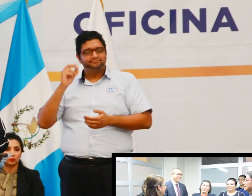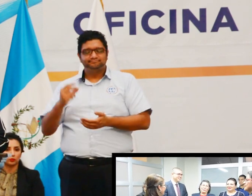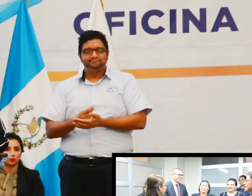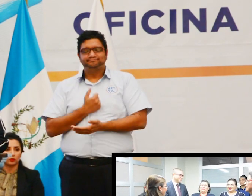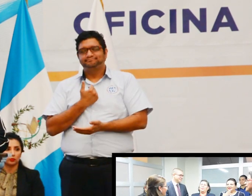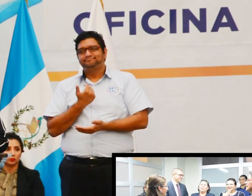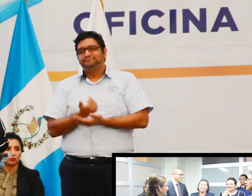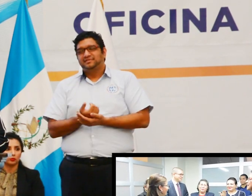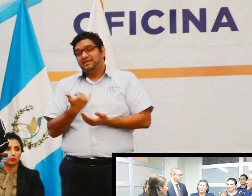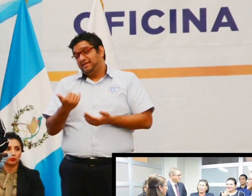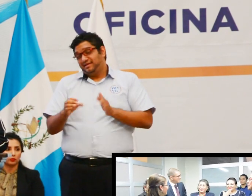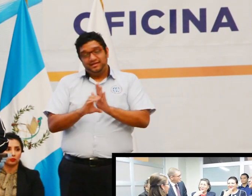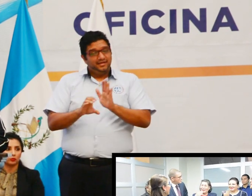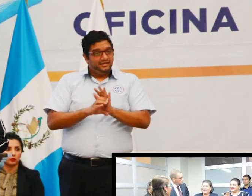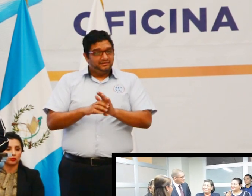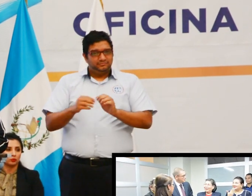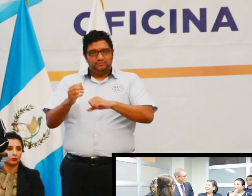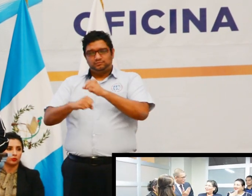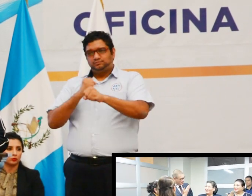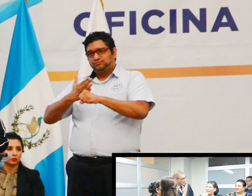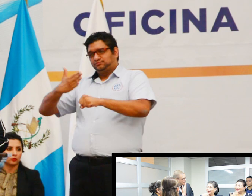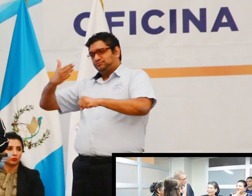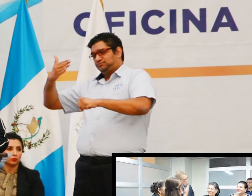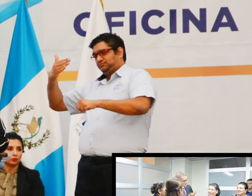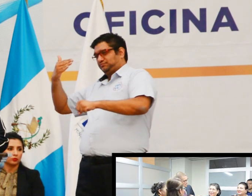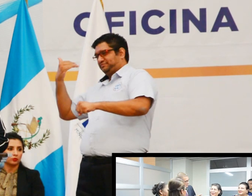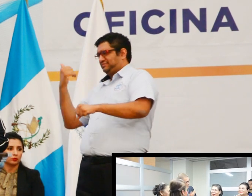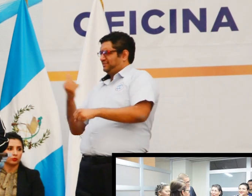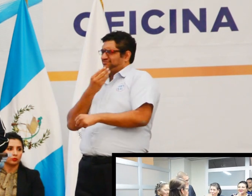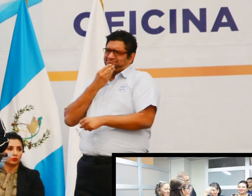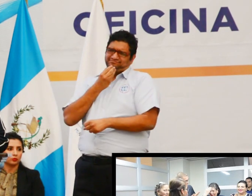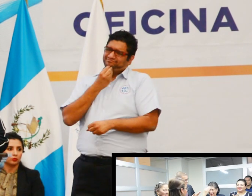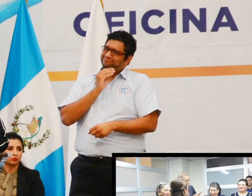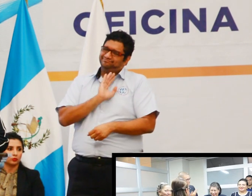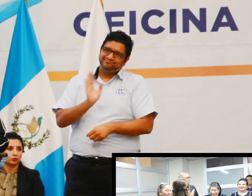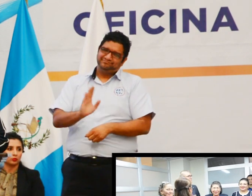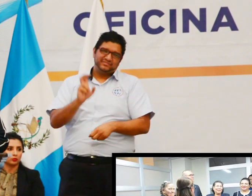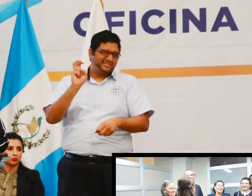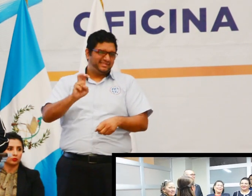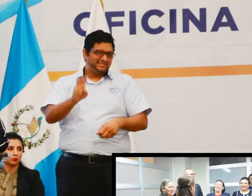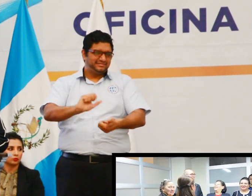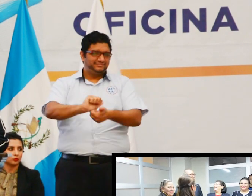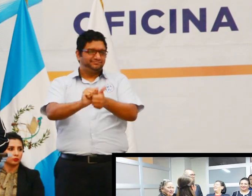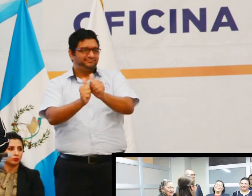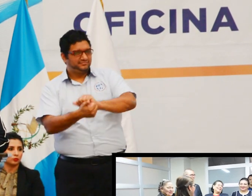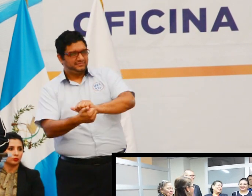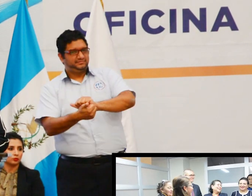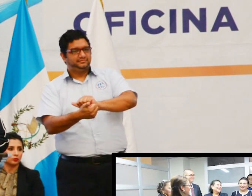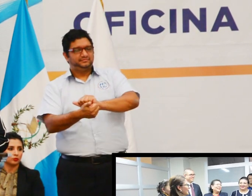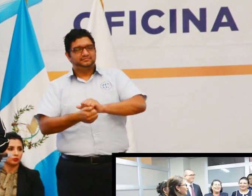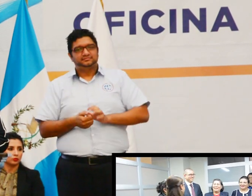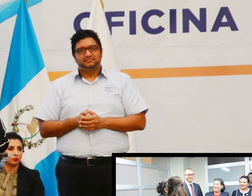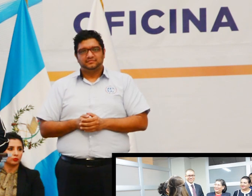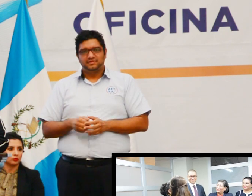esa Constitución Política viene desde el año 1985 y utiliza términos que ya no son adecuados según la